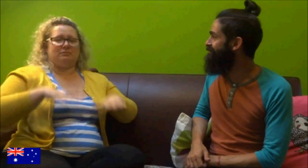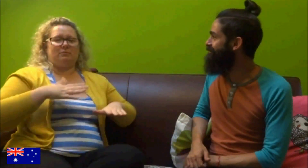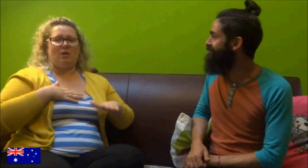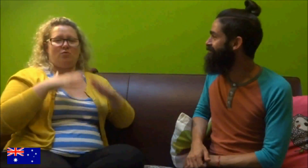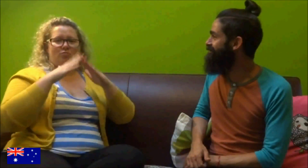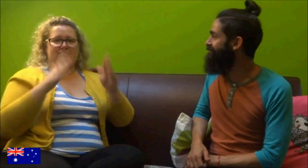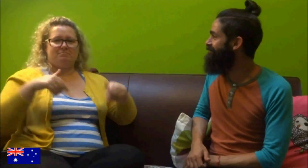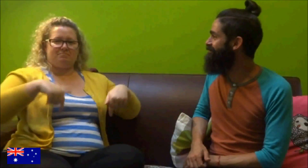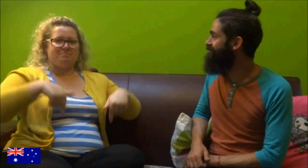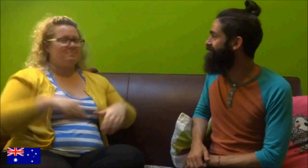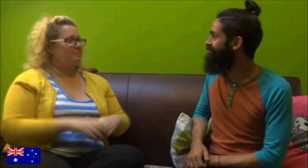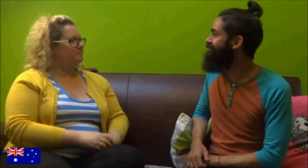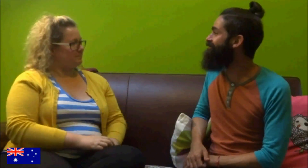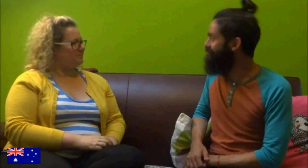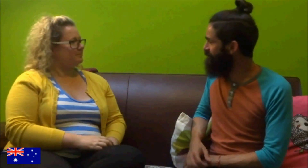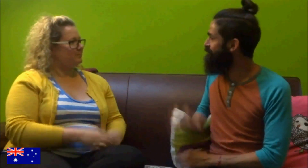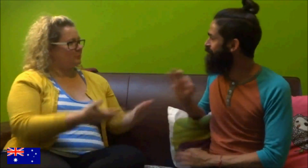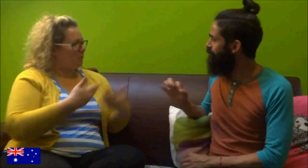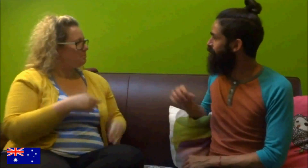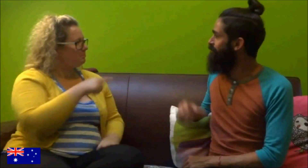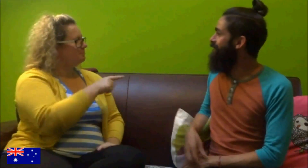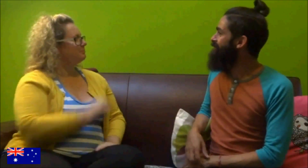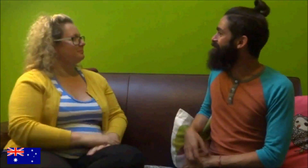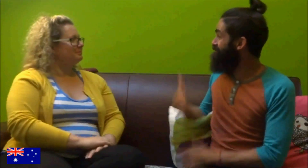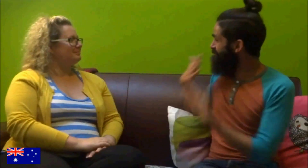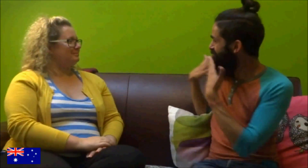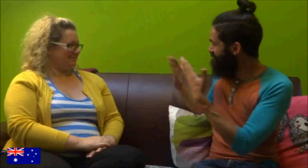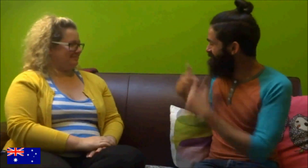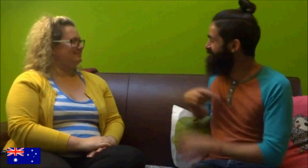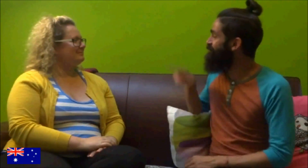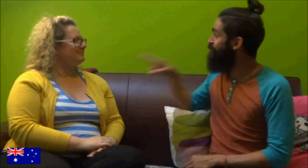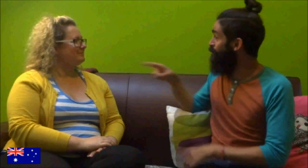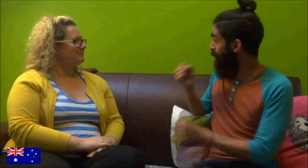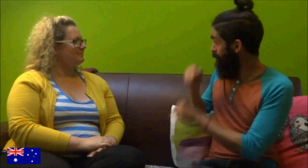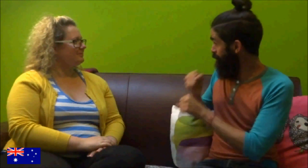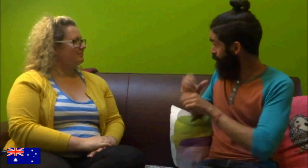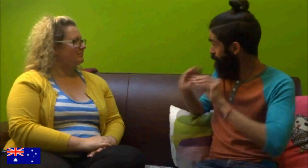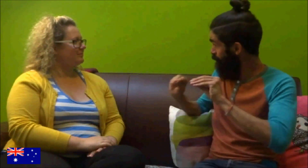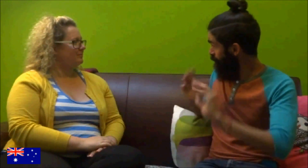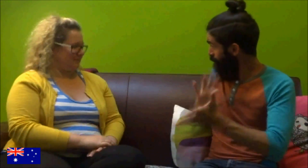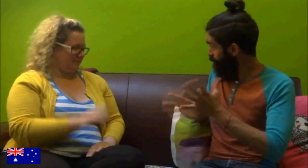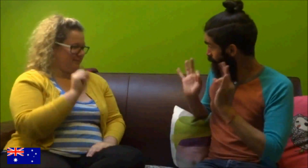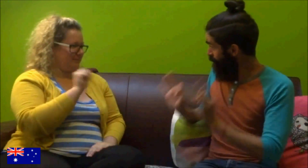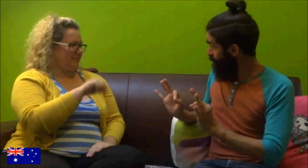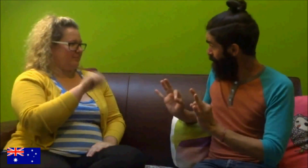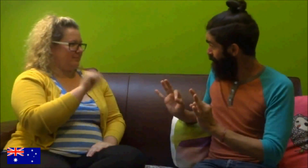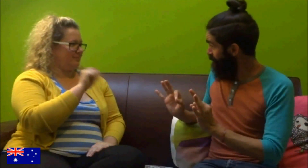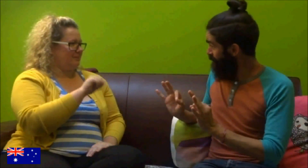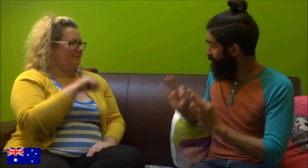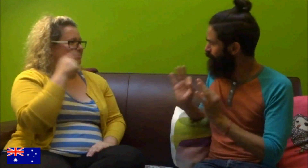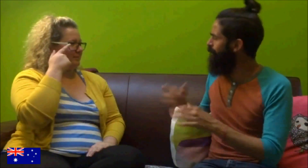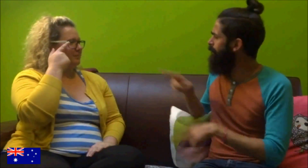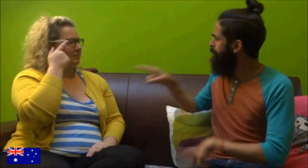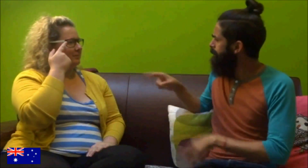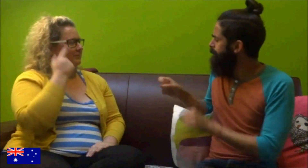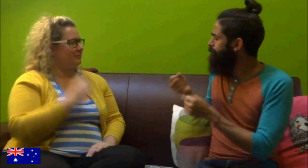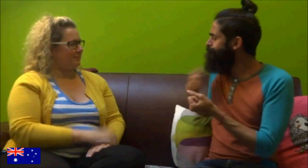Melbourne. J'ai un peu habité en Europe, mais je suis ici à Sydney. Bienvenue. Tu travailles comme enseignante en langue des signes, hein, c'est ça?